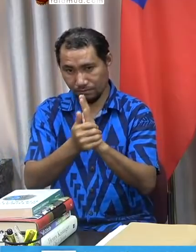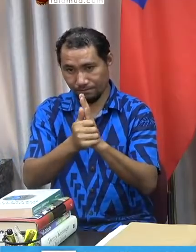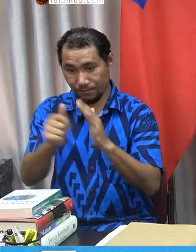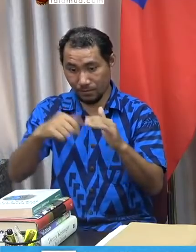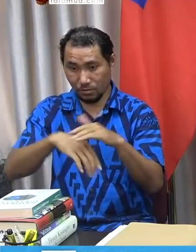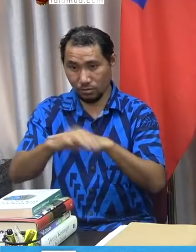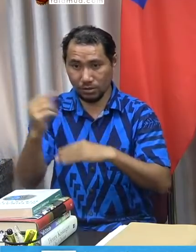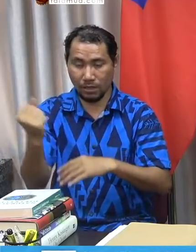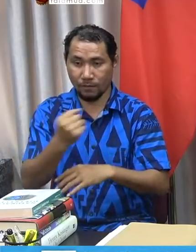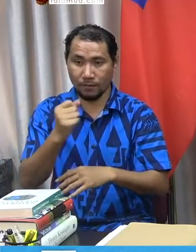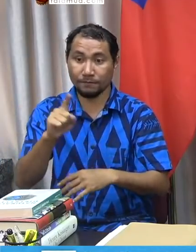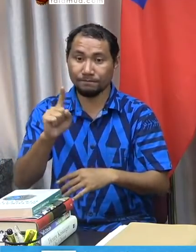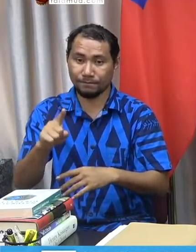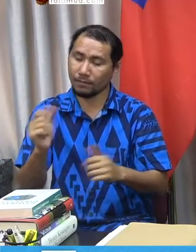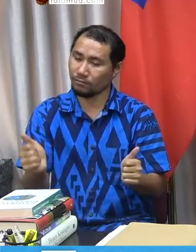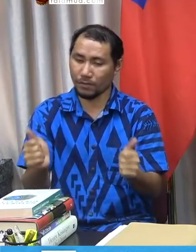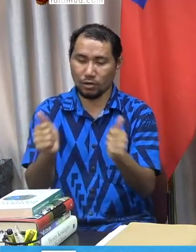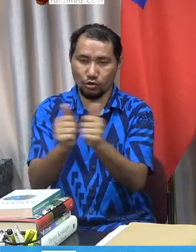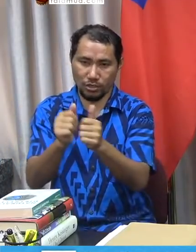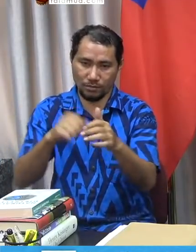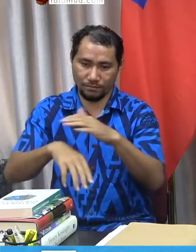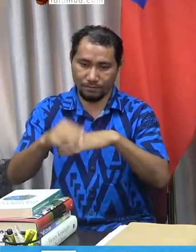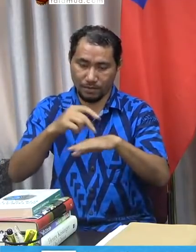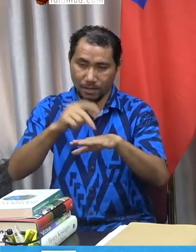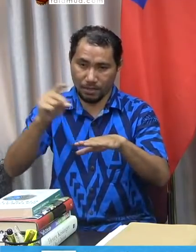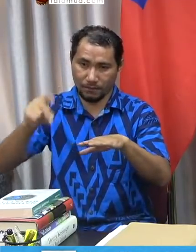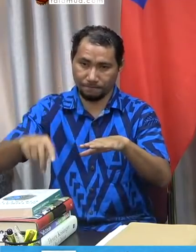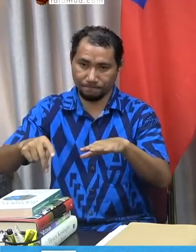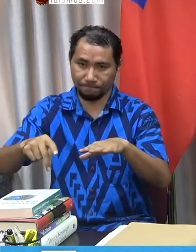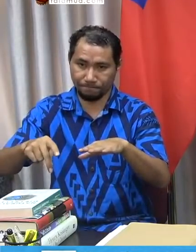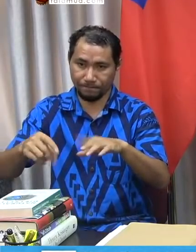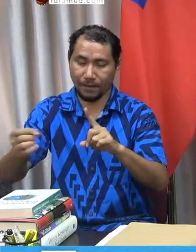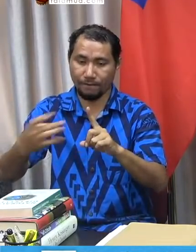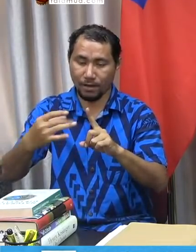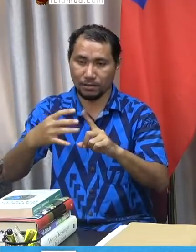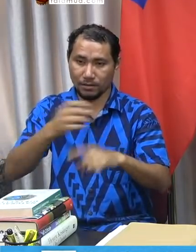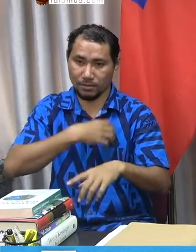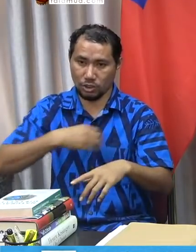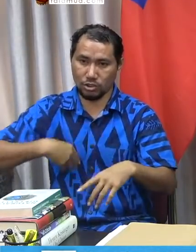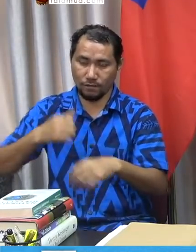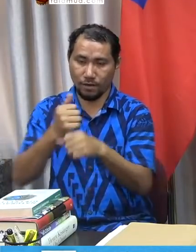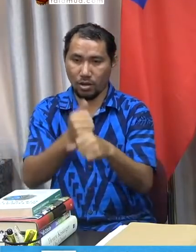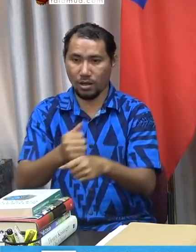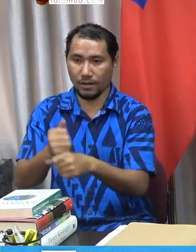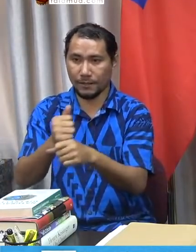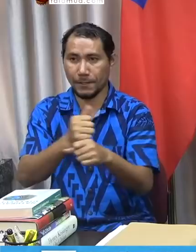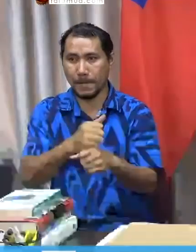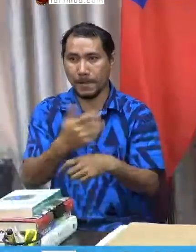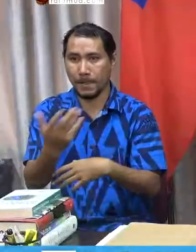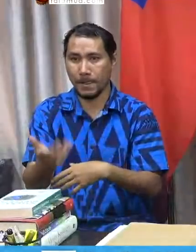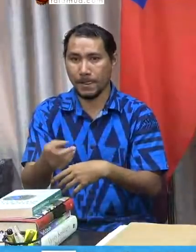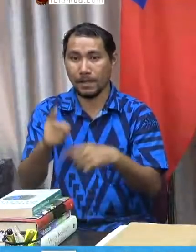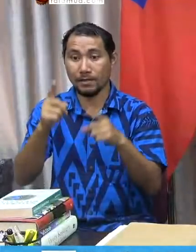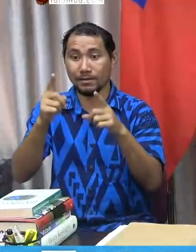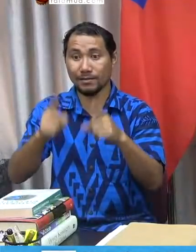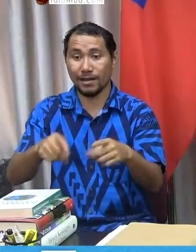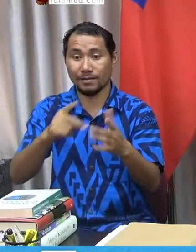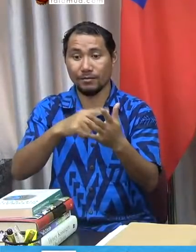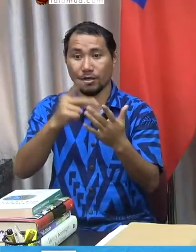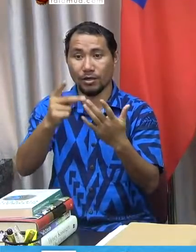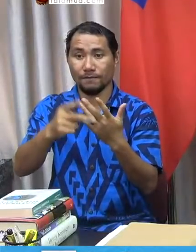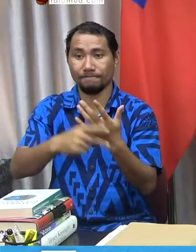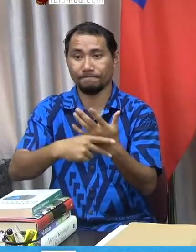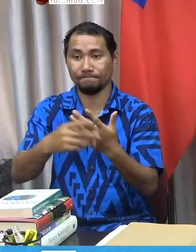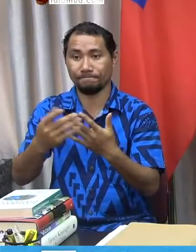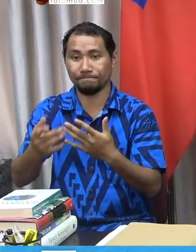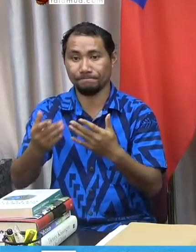o lea watalia i le kapineta le whautuanga ale mitanga duenga e papena ona kalami